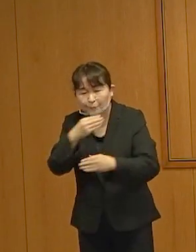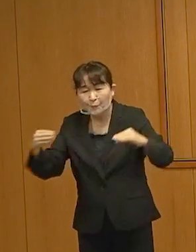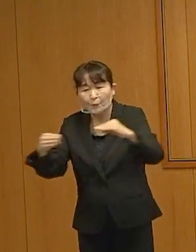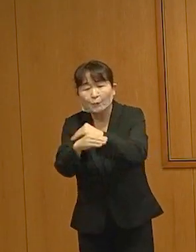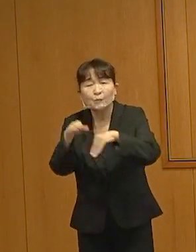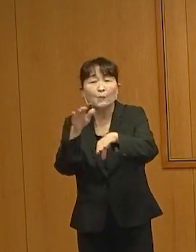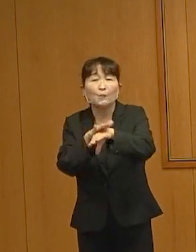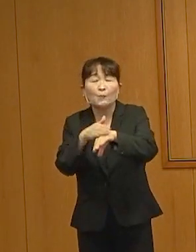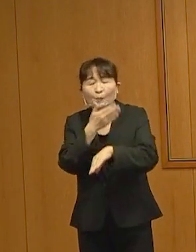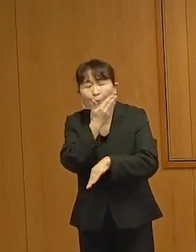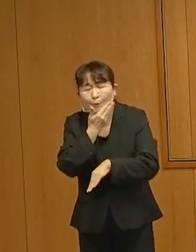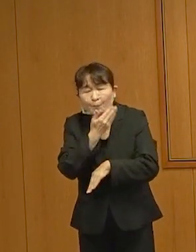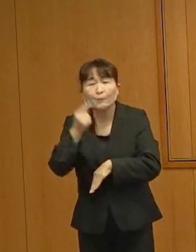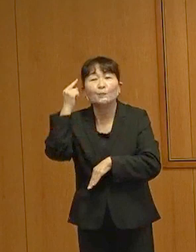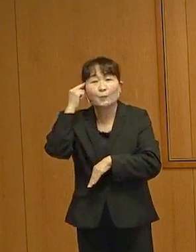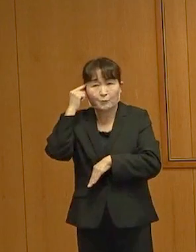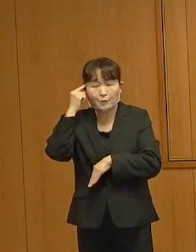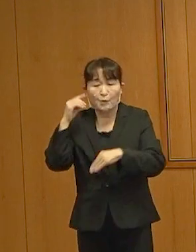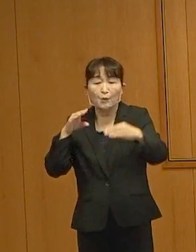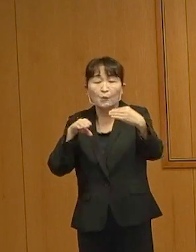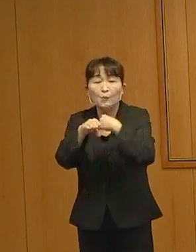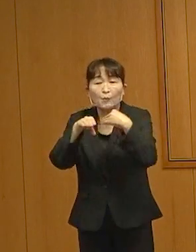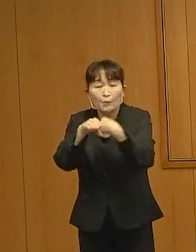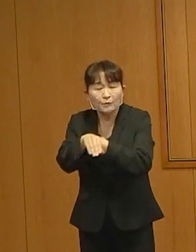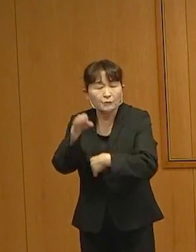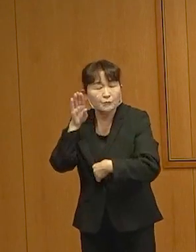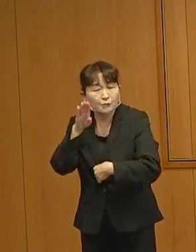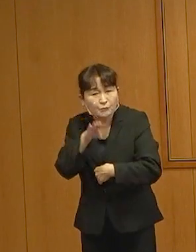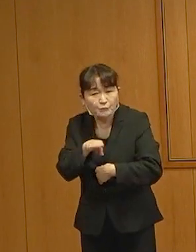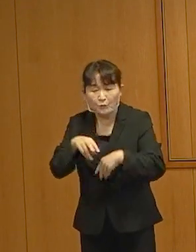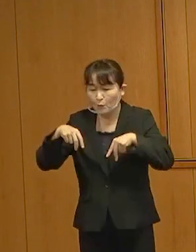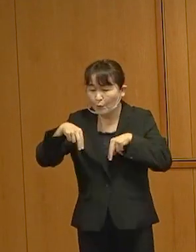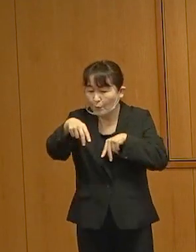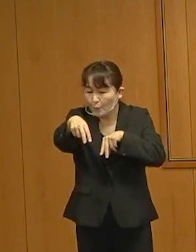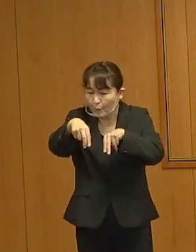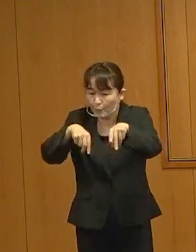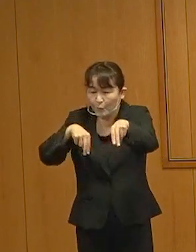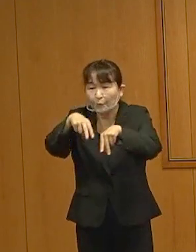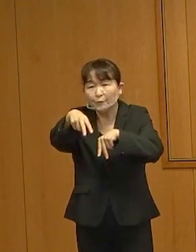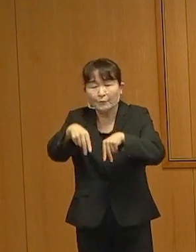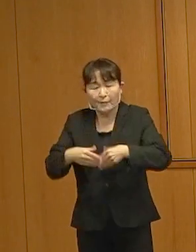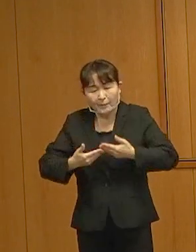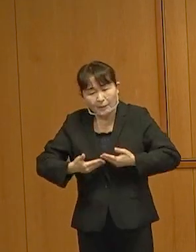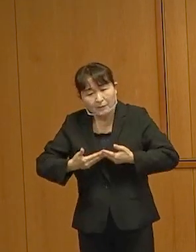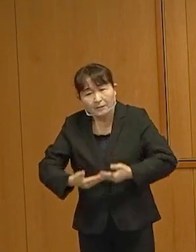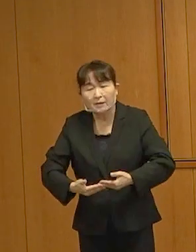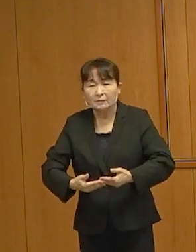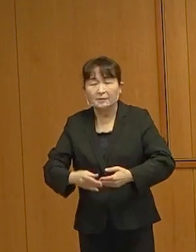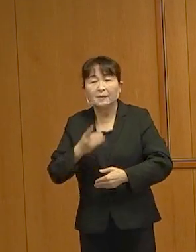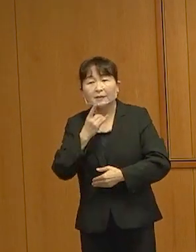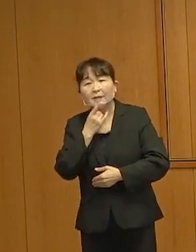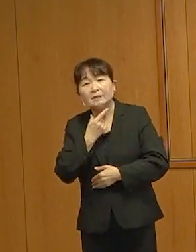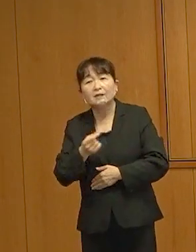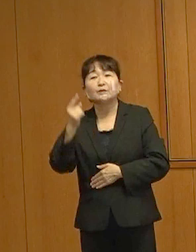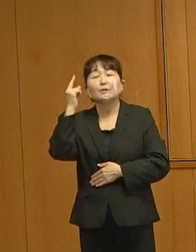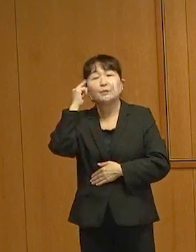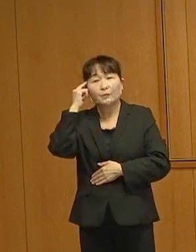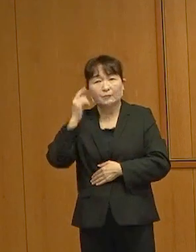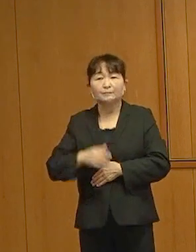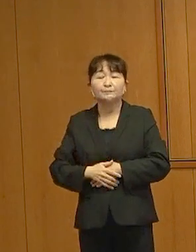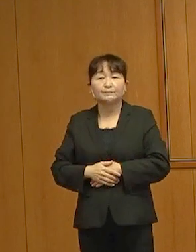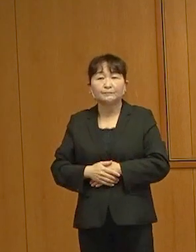担っておりまして、交通の円滑化と歩行者の安全確保が図られると期待をいたしているところでございます